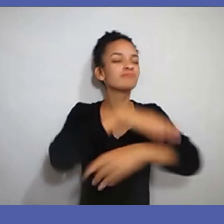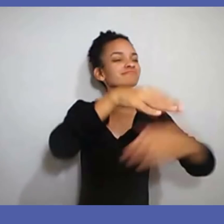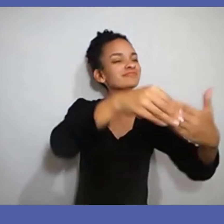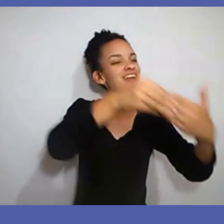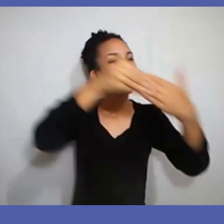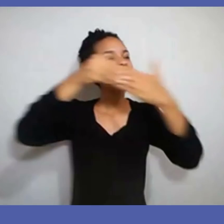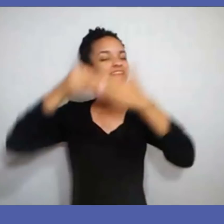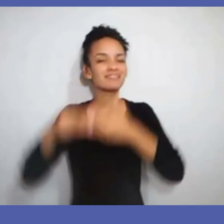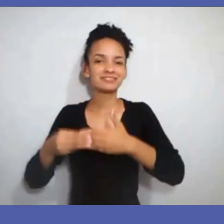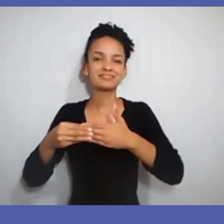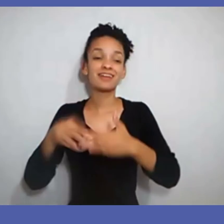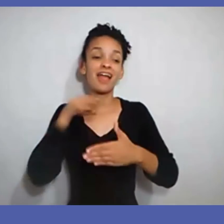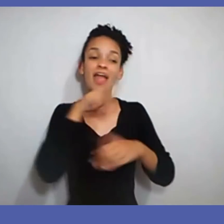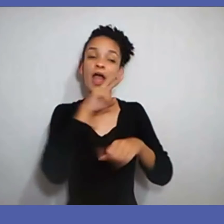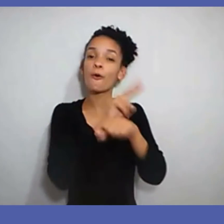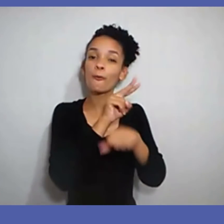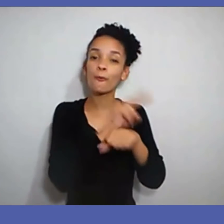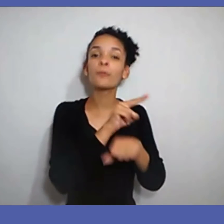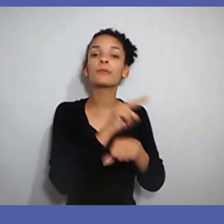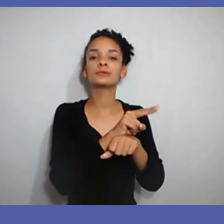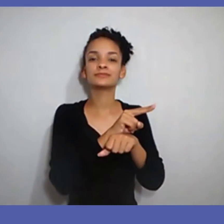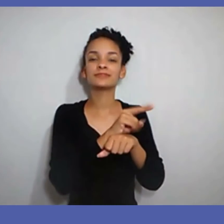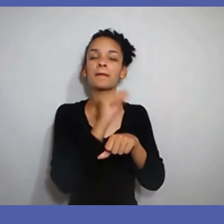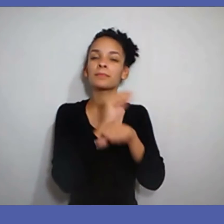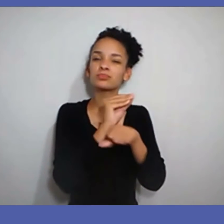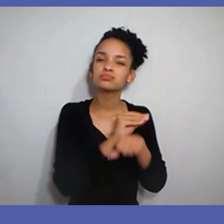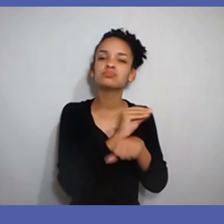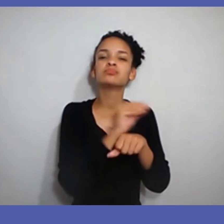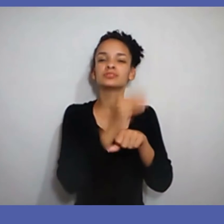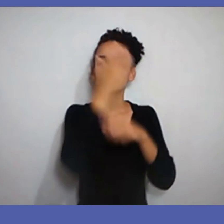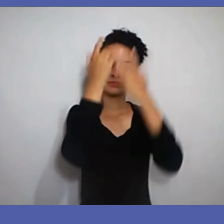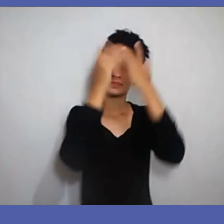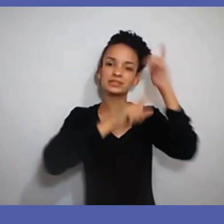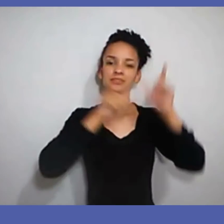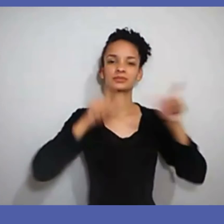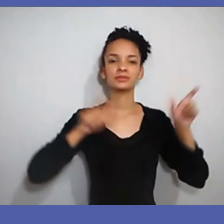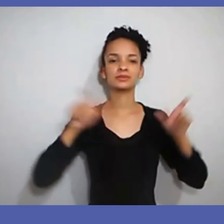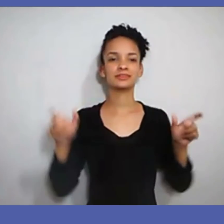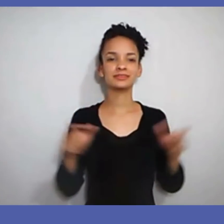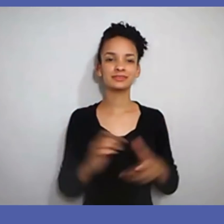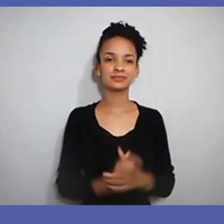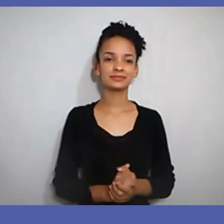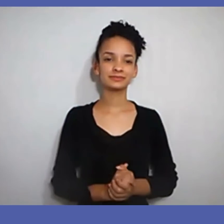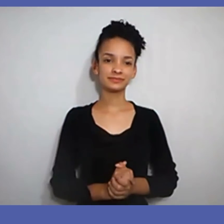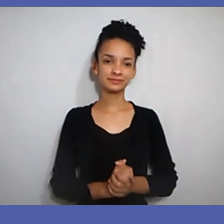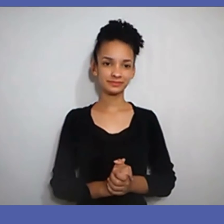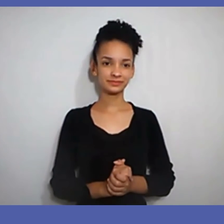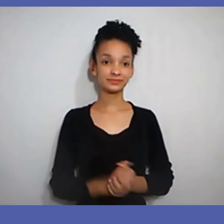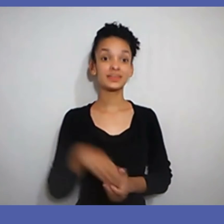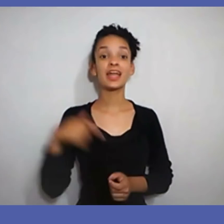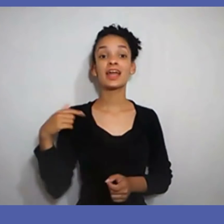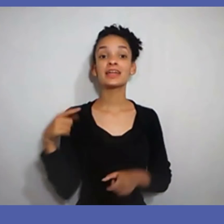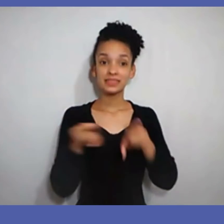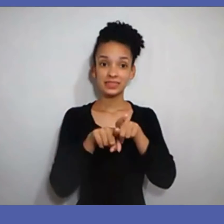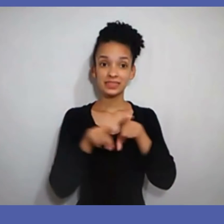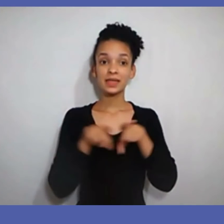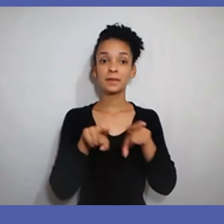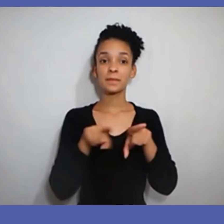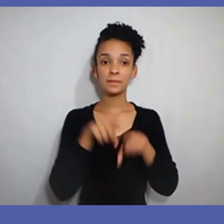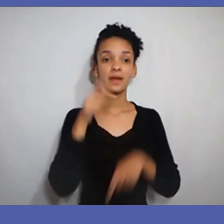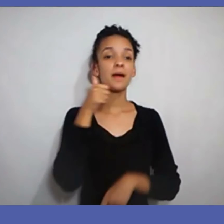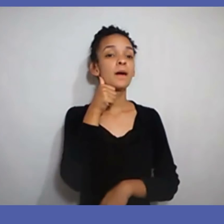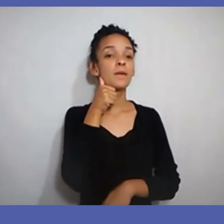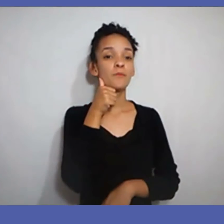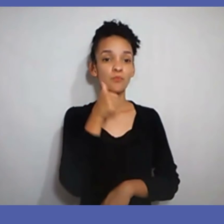a eles, para cuidar dessas pessoas. E as nossas mulheres estão cuidando na sua rede